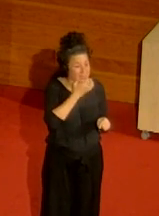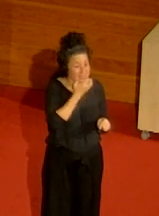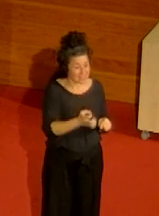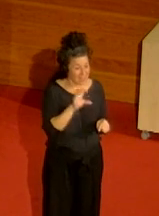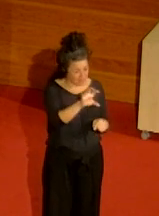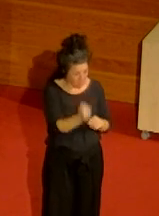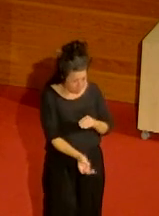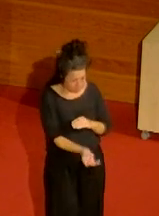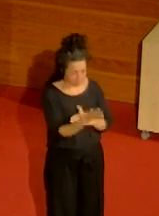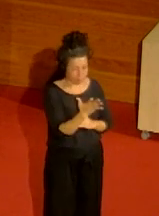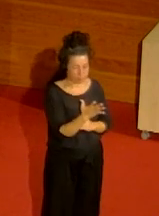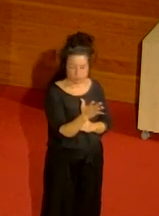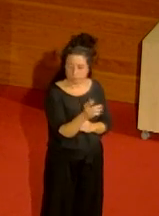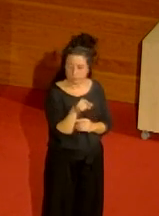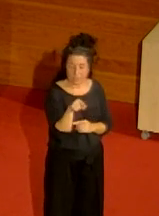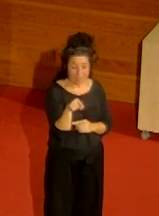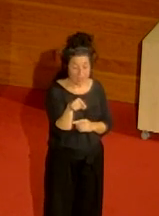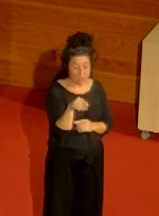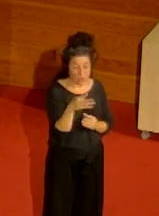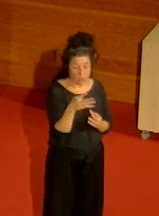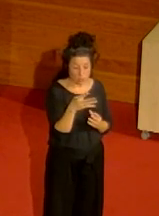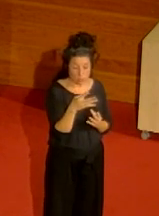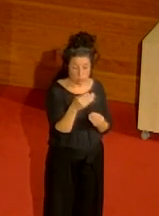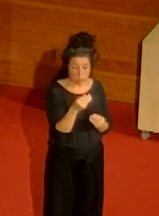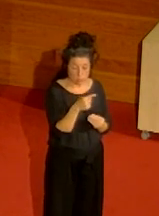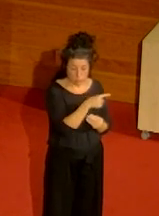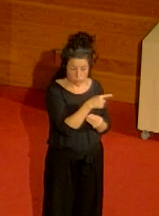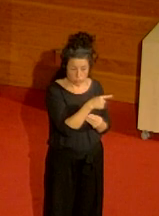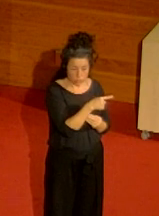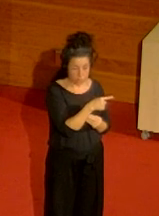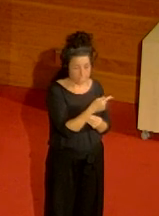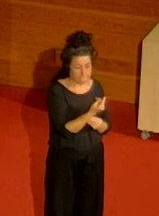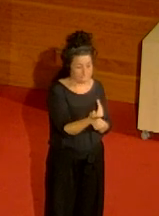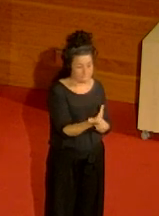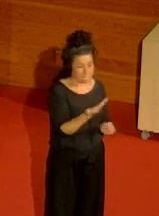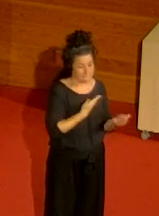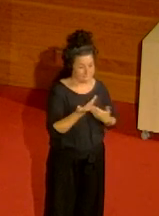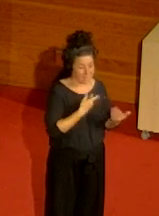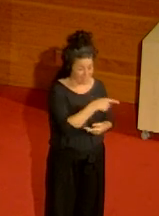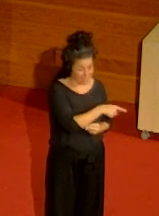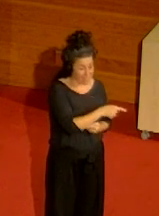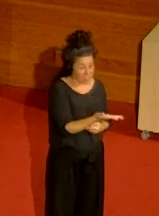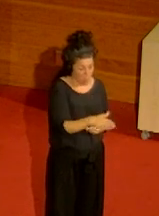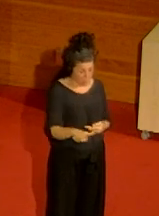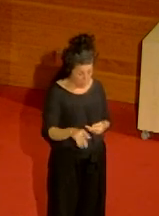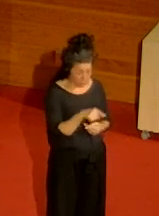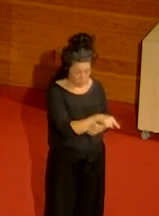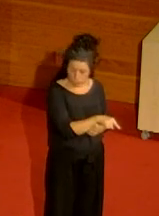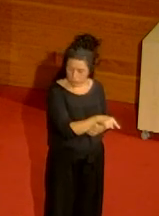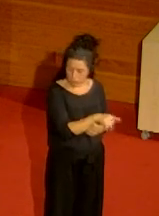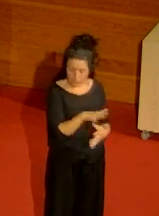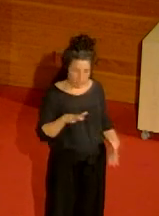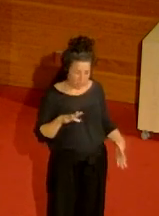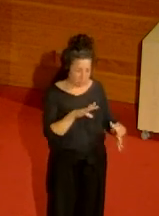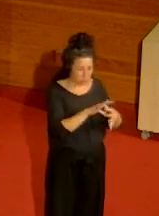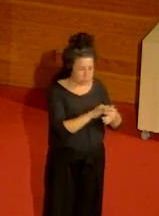muchos de ellos serán incluso descendientes de las víctimas del holocausto Entonces históricamente se han asociado siempre los que nacidas a la élite